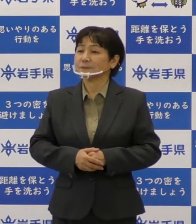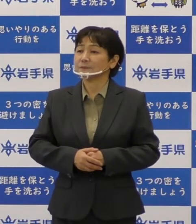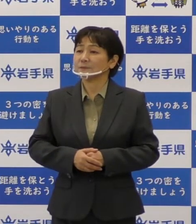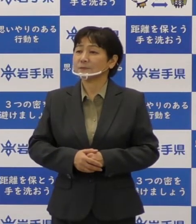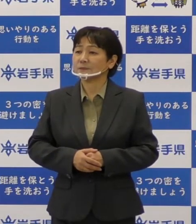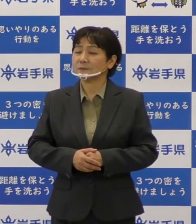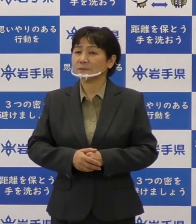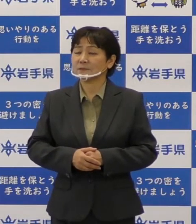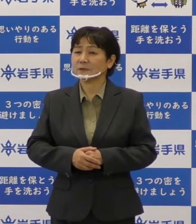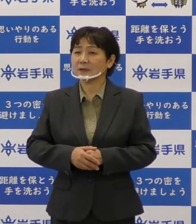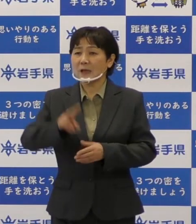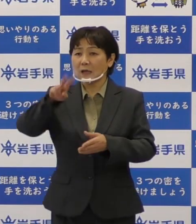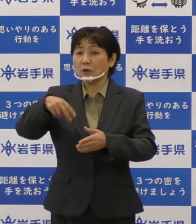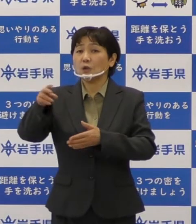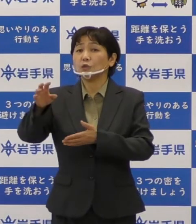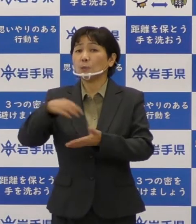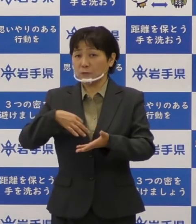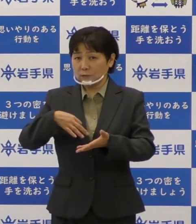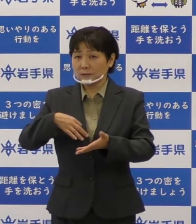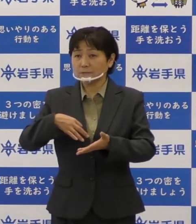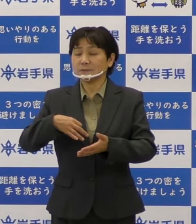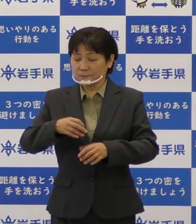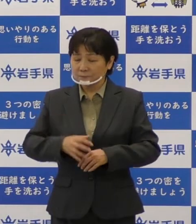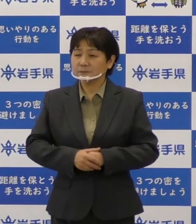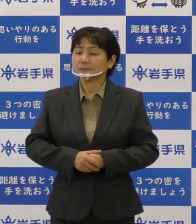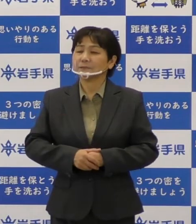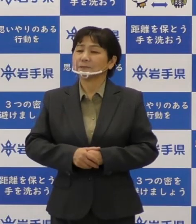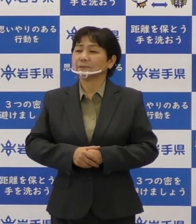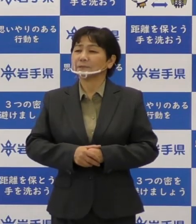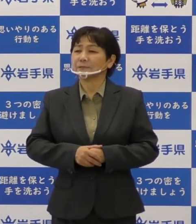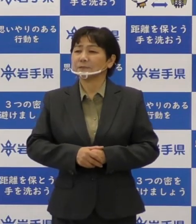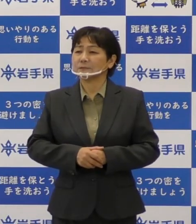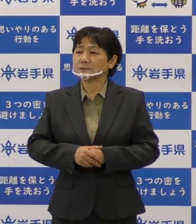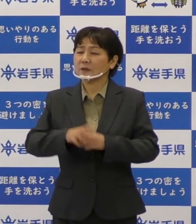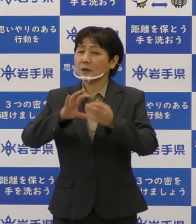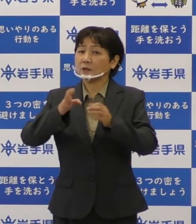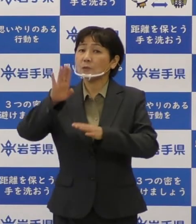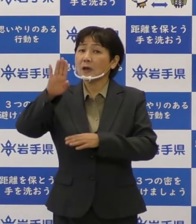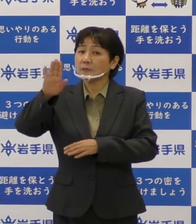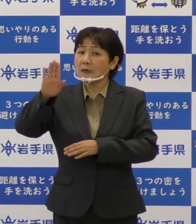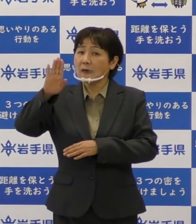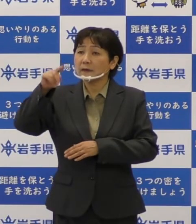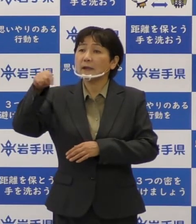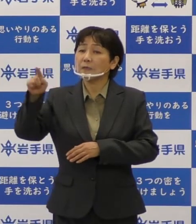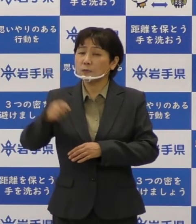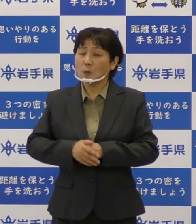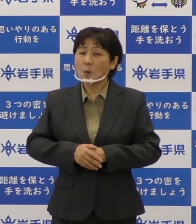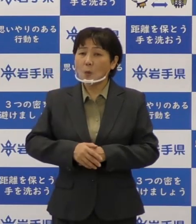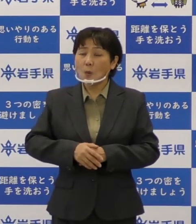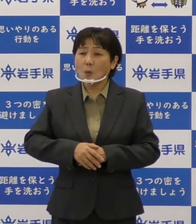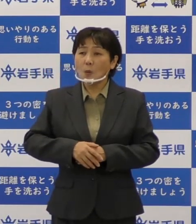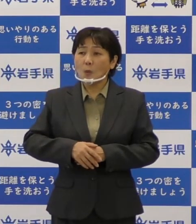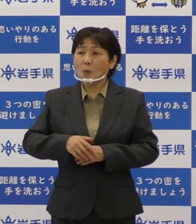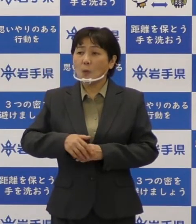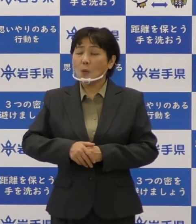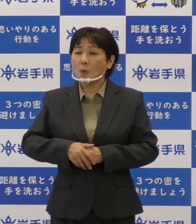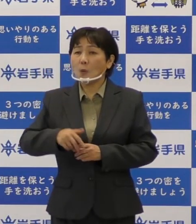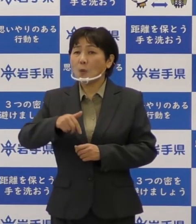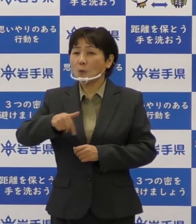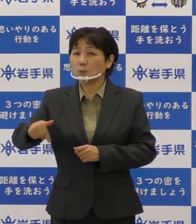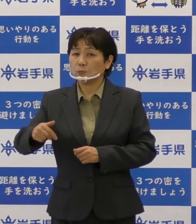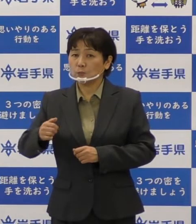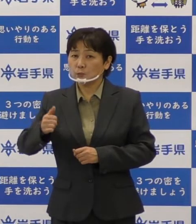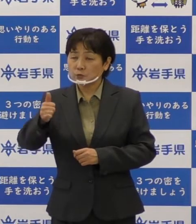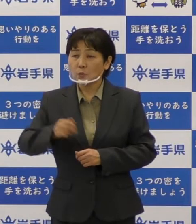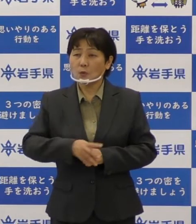読売新聞の方です。よろしくお願いします。岩手県の部下上級の漁業人の主